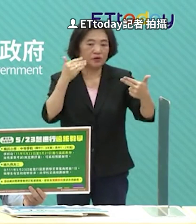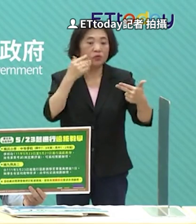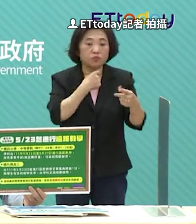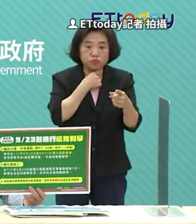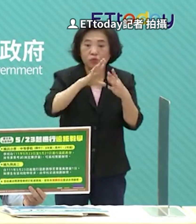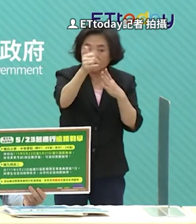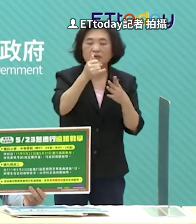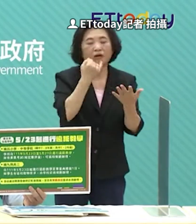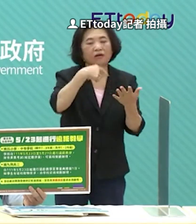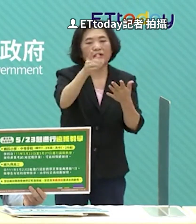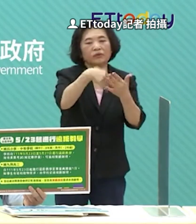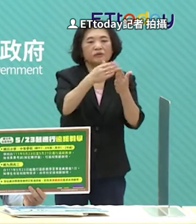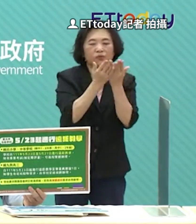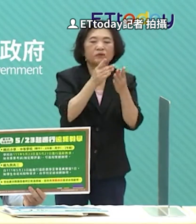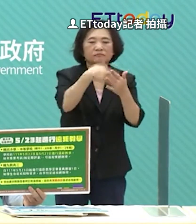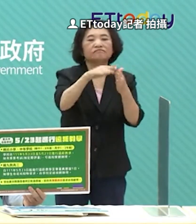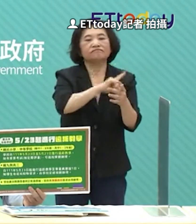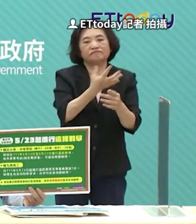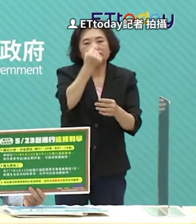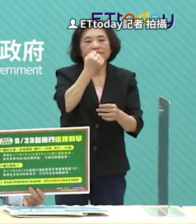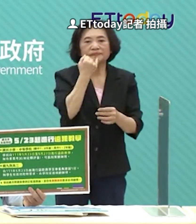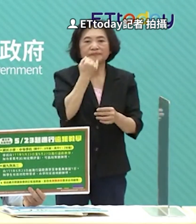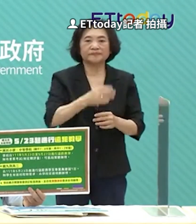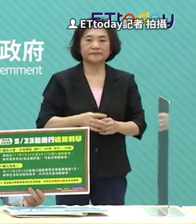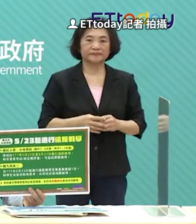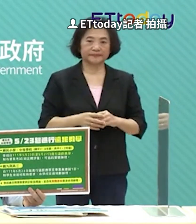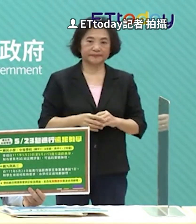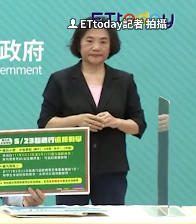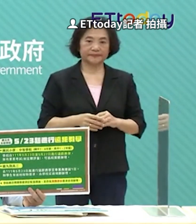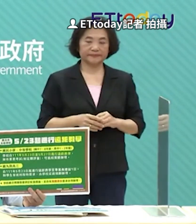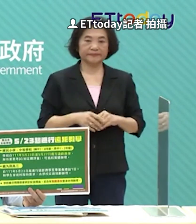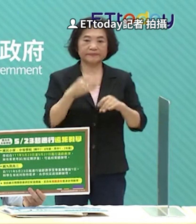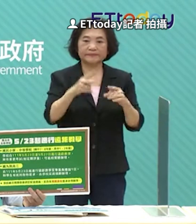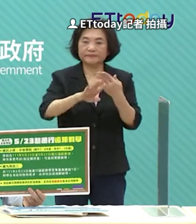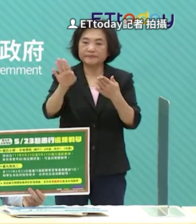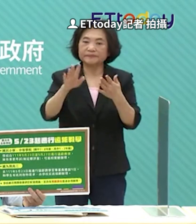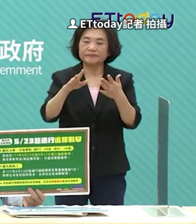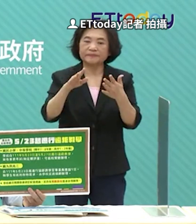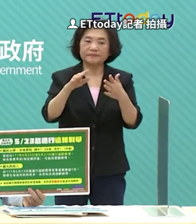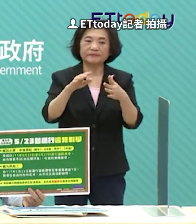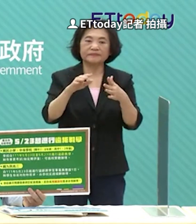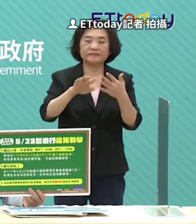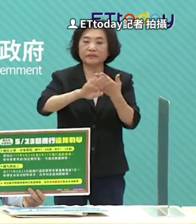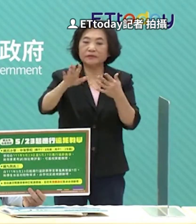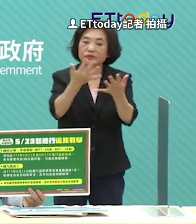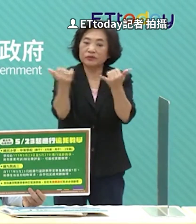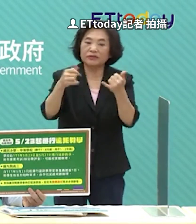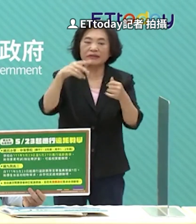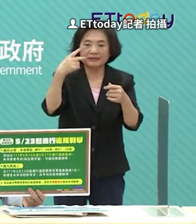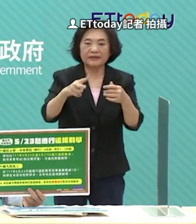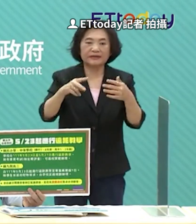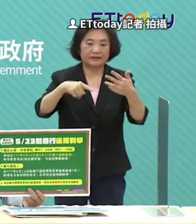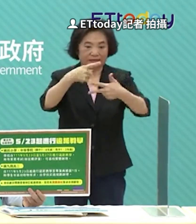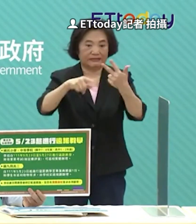学校就回到学校，这个学校决定。那其他的年级，你知道，原则上就在一个礼拜的远